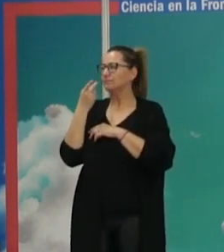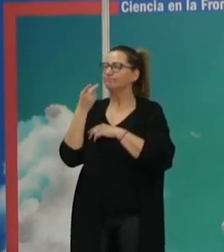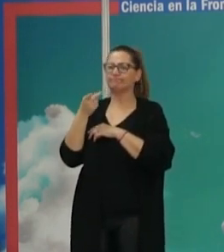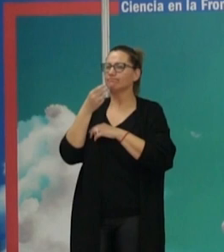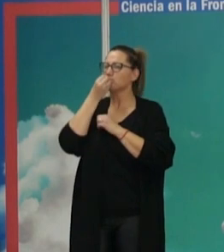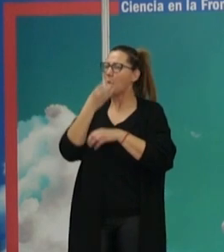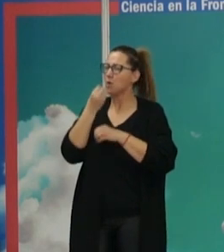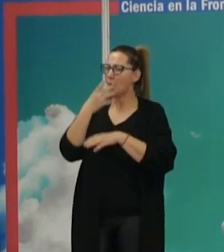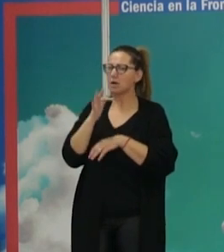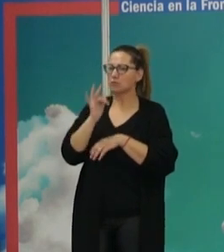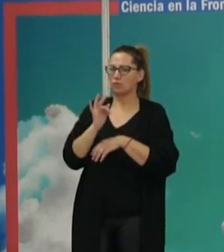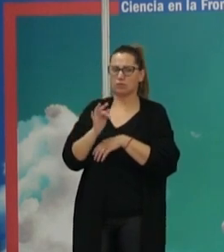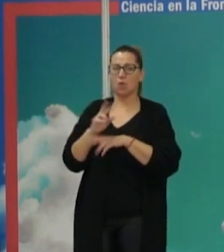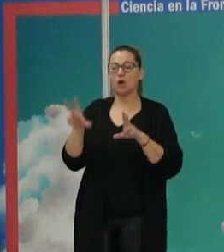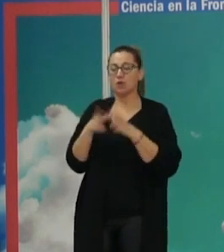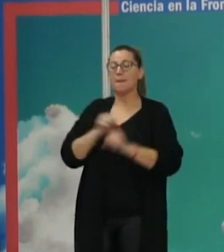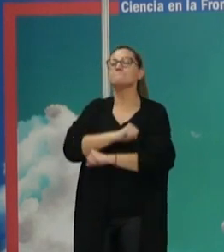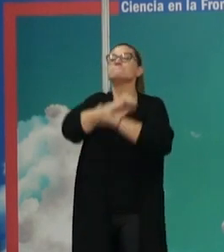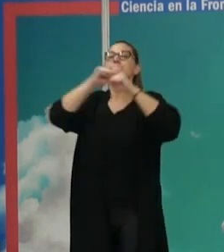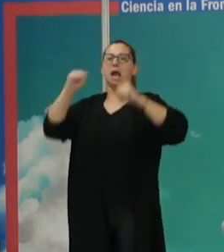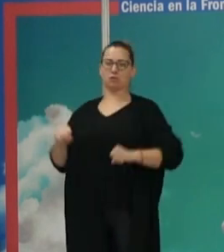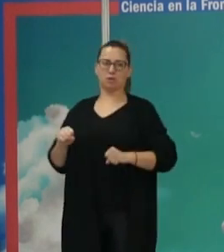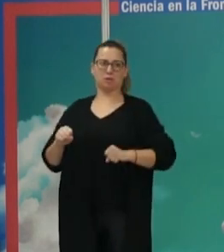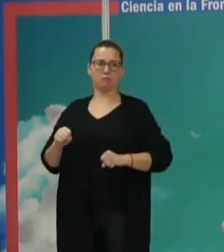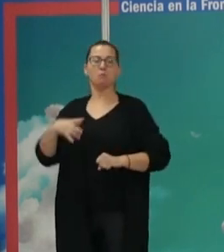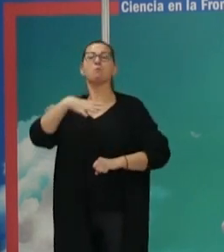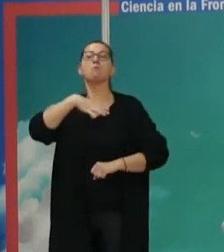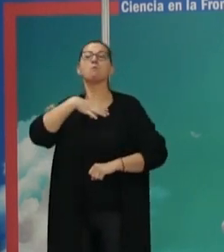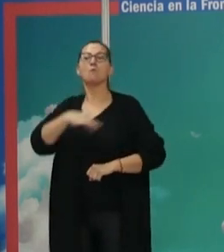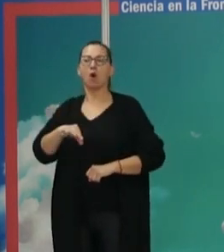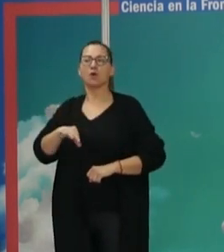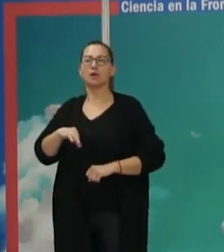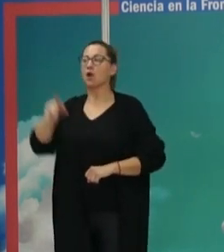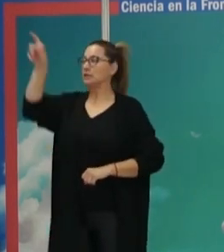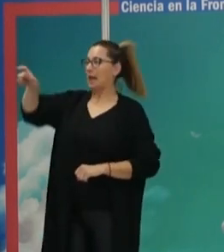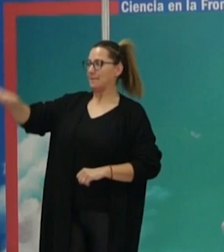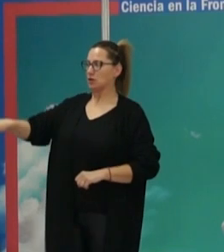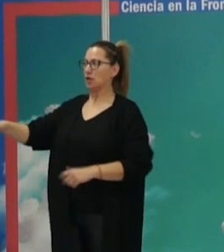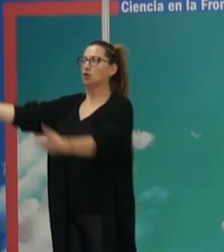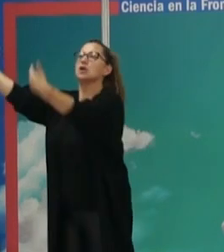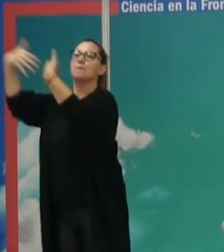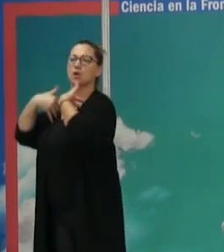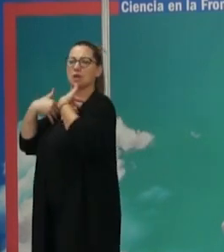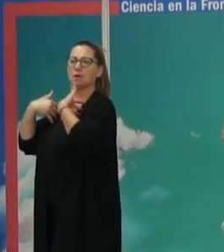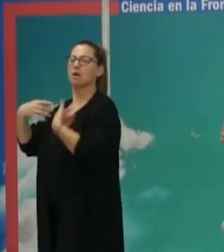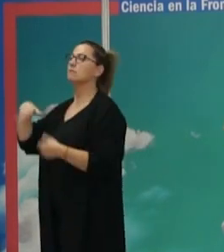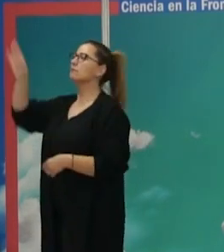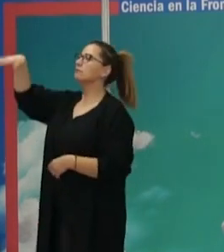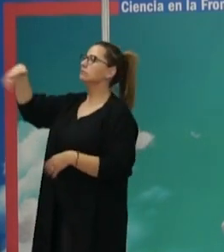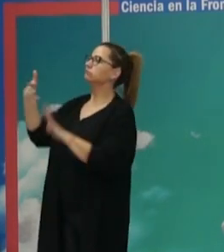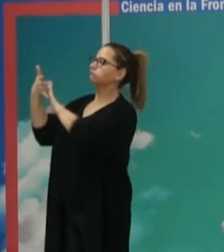Una sociedad madura debería poder discutir con quienes toman esas decisiones, en igualdad y en de